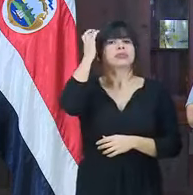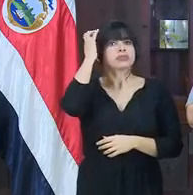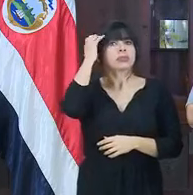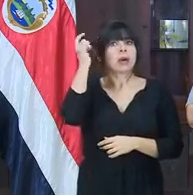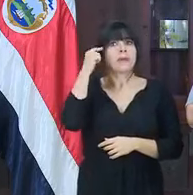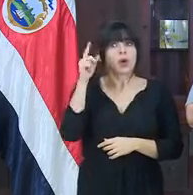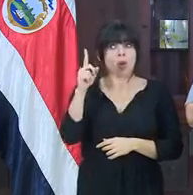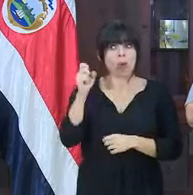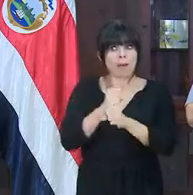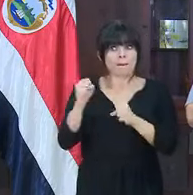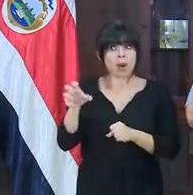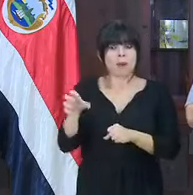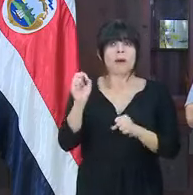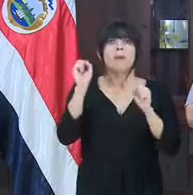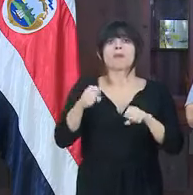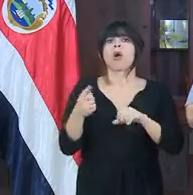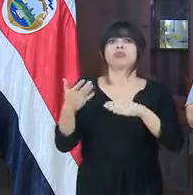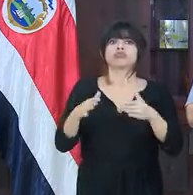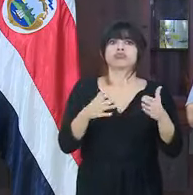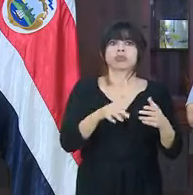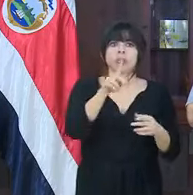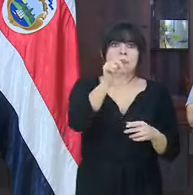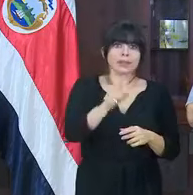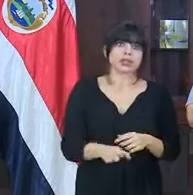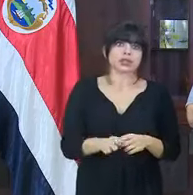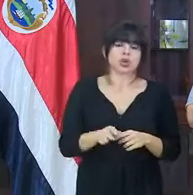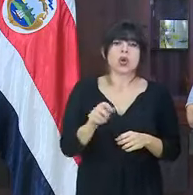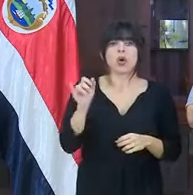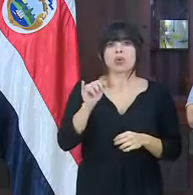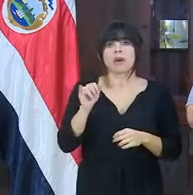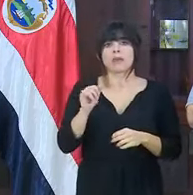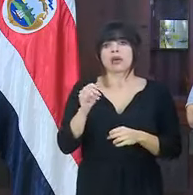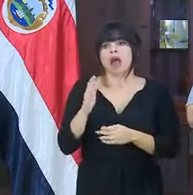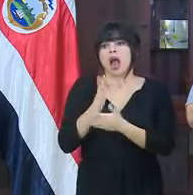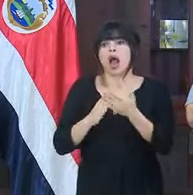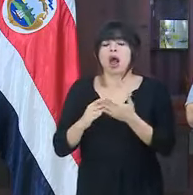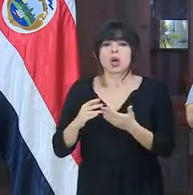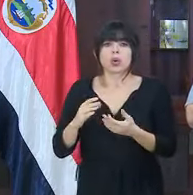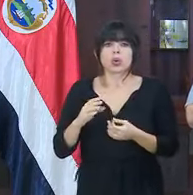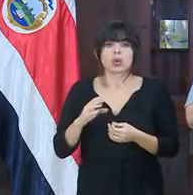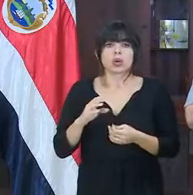un artefacto de esto puede quitarle la vida a un transeúnte e incluso a alguno de nuestros